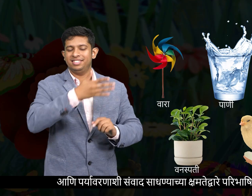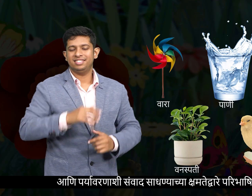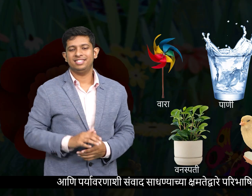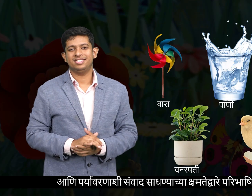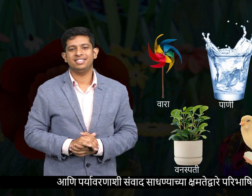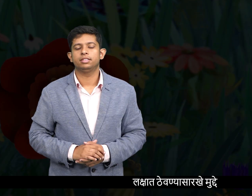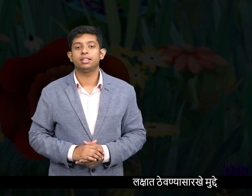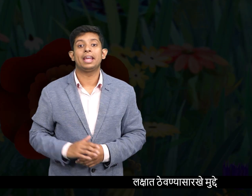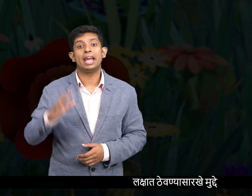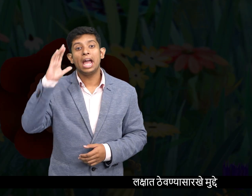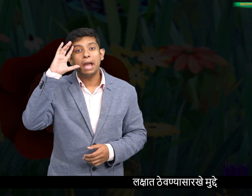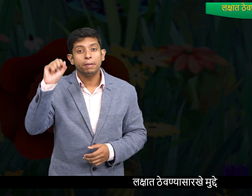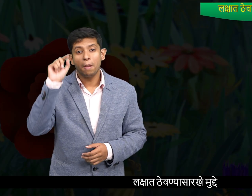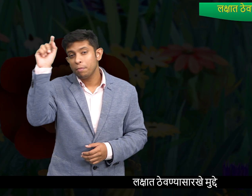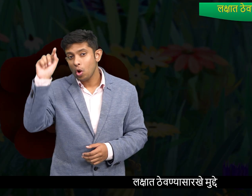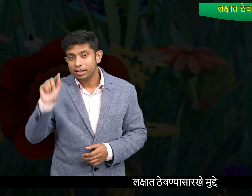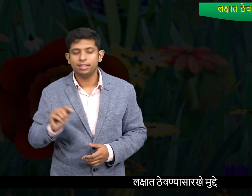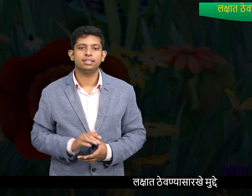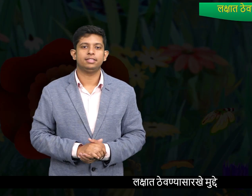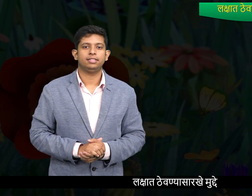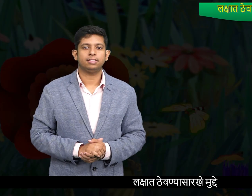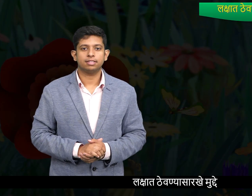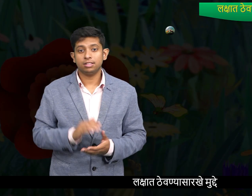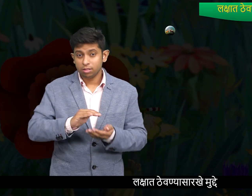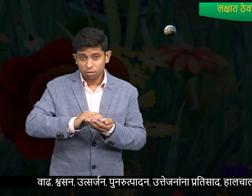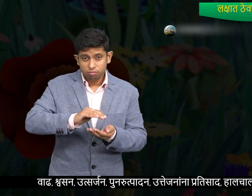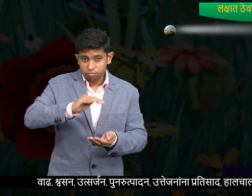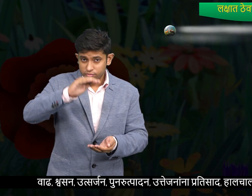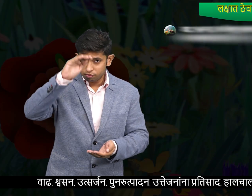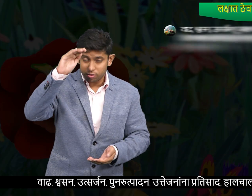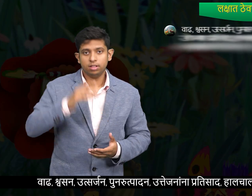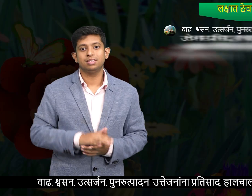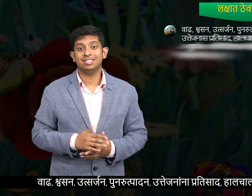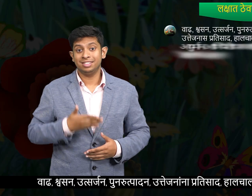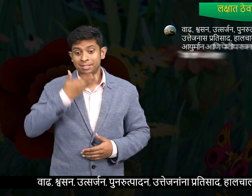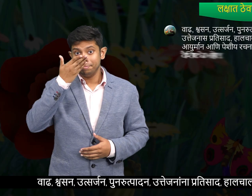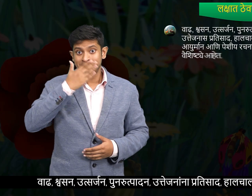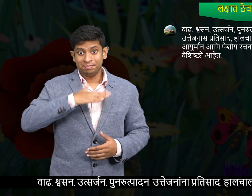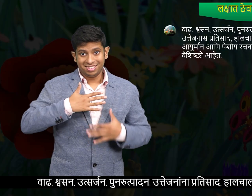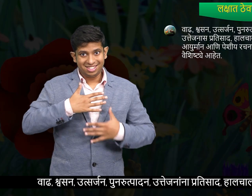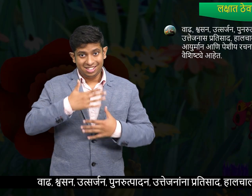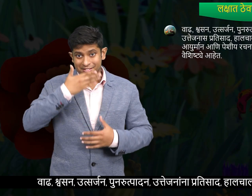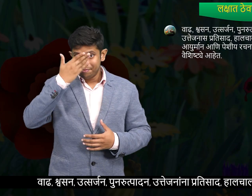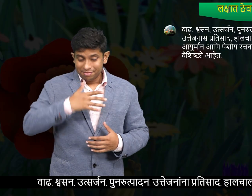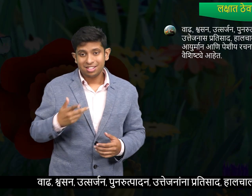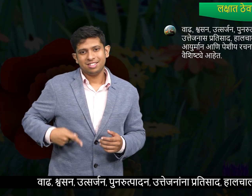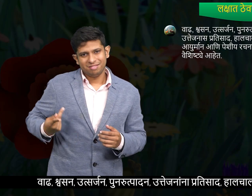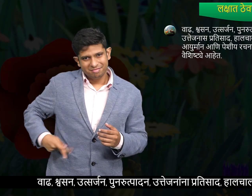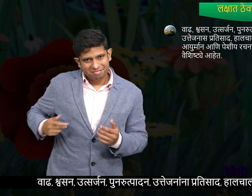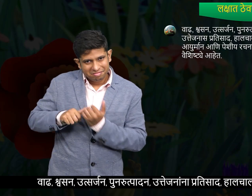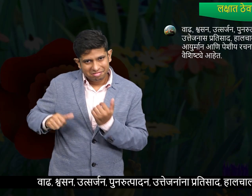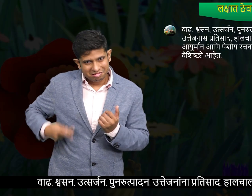जाते. लक्षात ठेवण्यासारखे मुद्दे: वाढ, श्वसन,